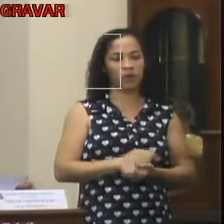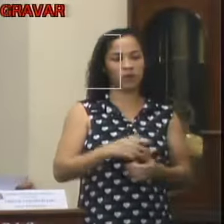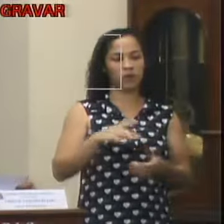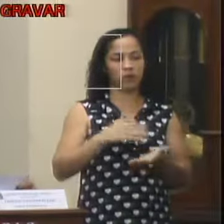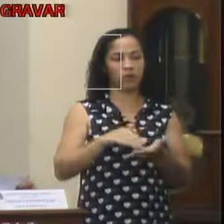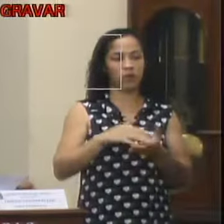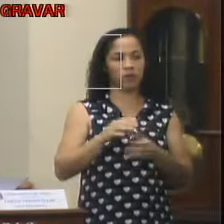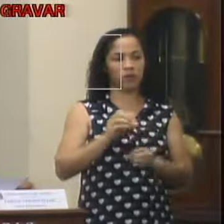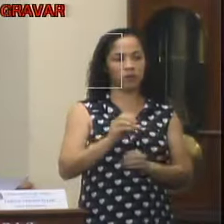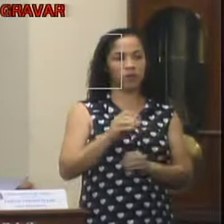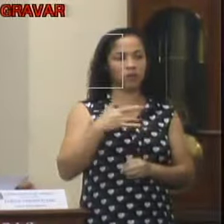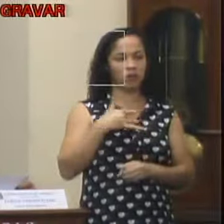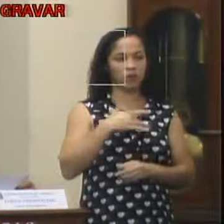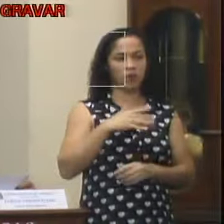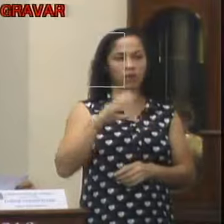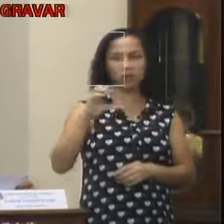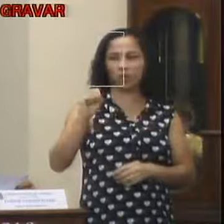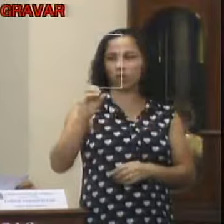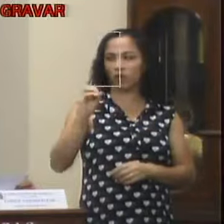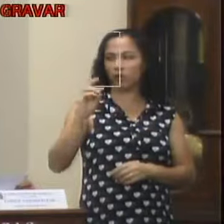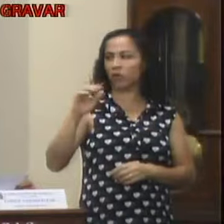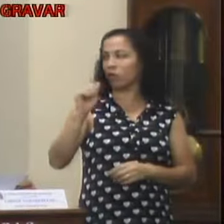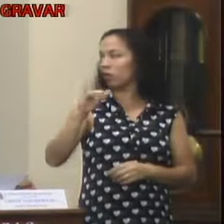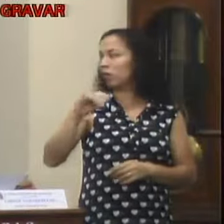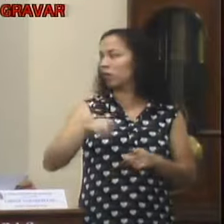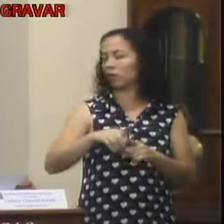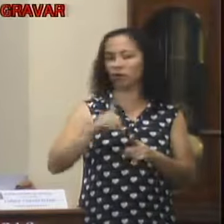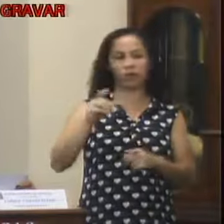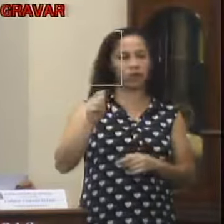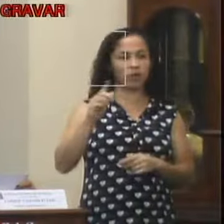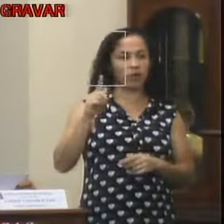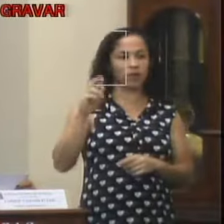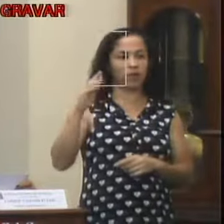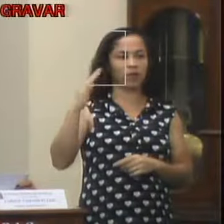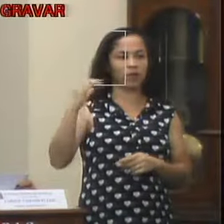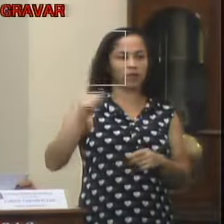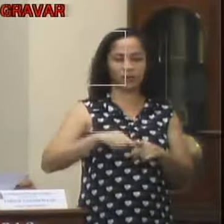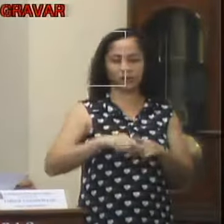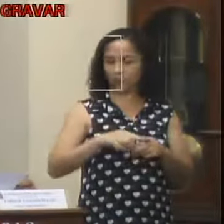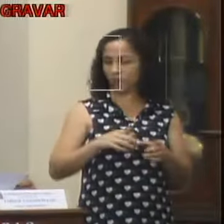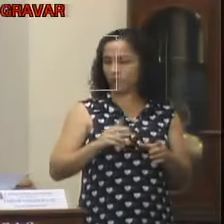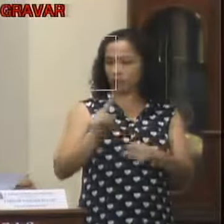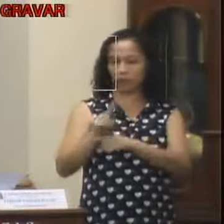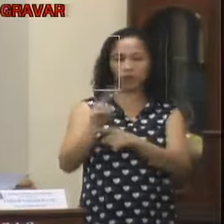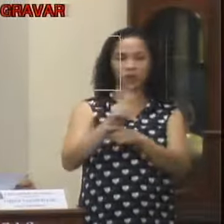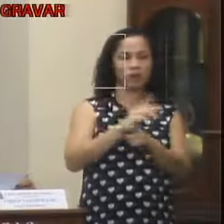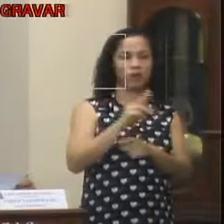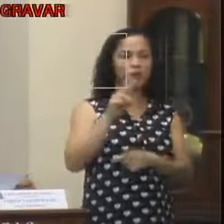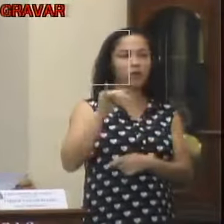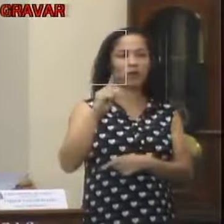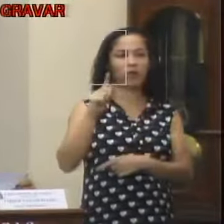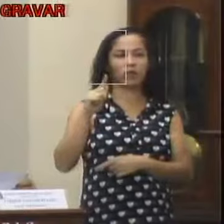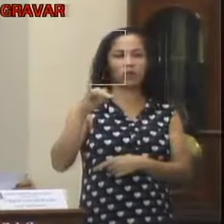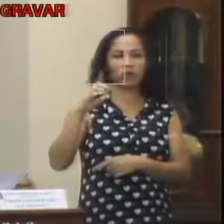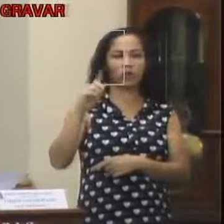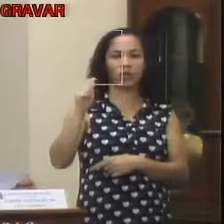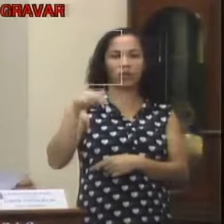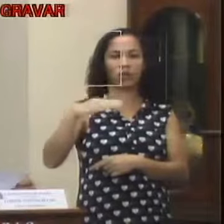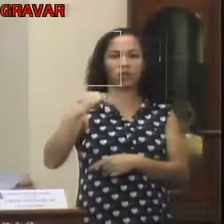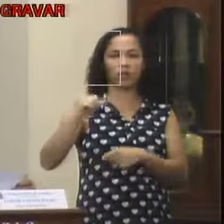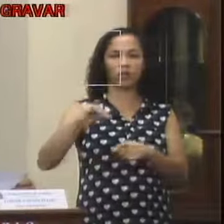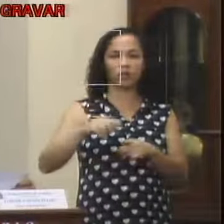secretária municipal de saúde, Soraya Furtado da Graça, solicitando que envie a equipe de vigilância ambiental, programa municipal